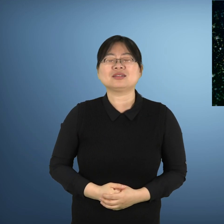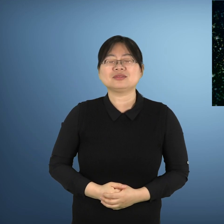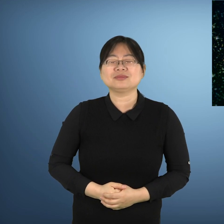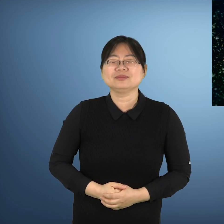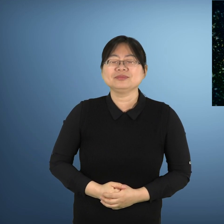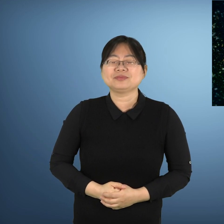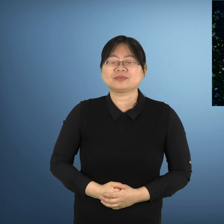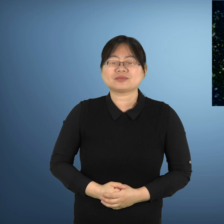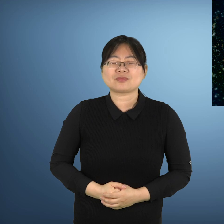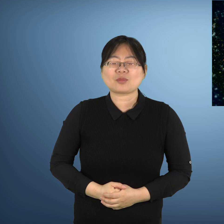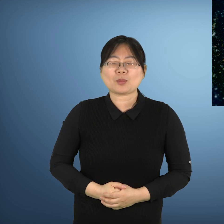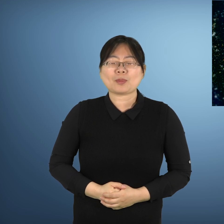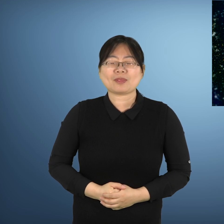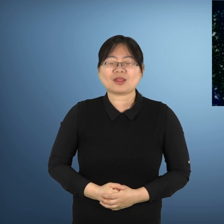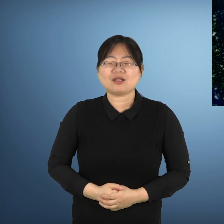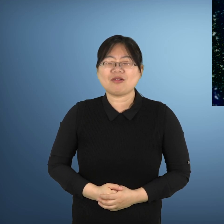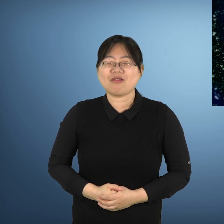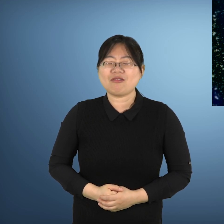지나가리라.